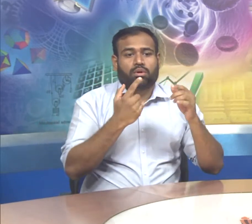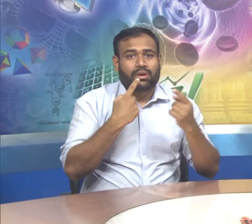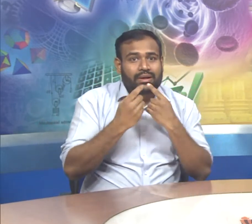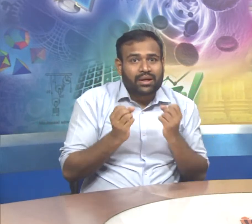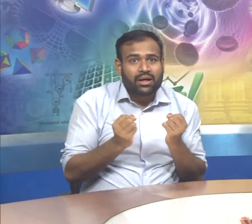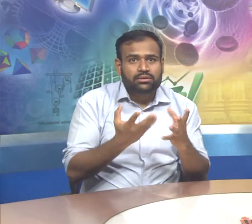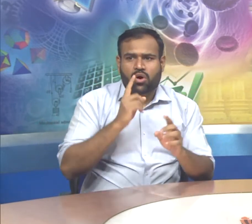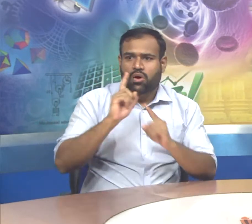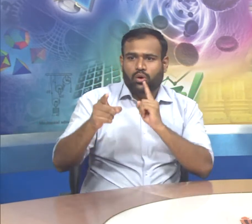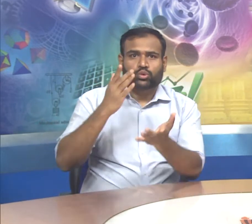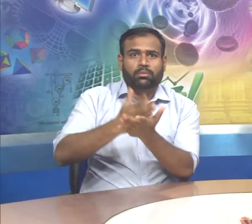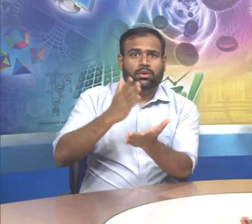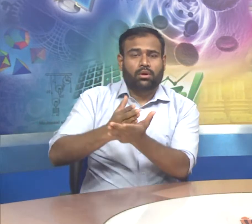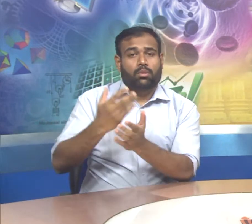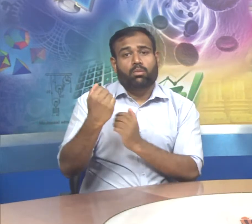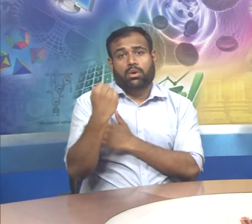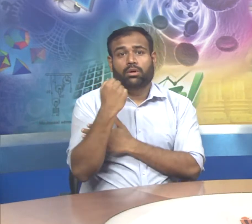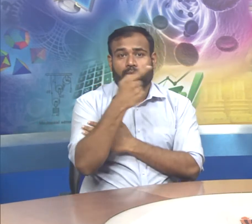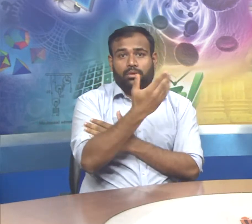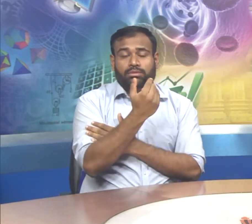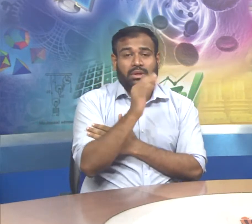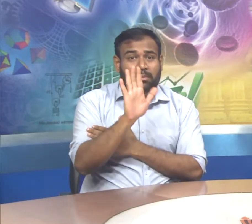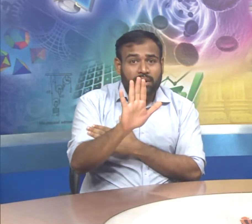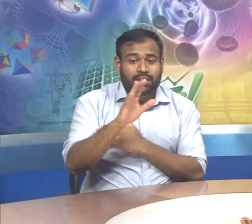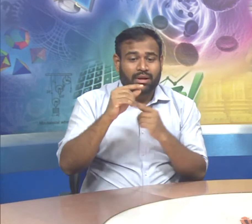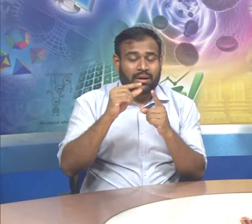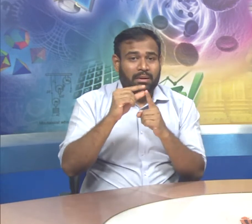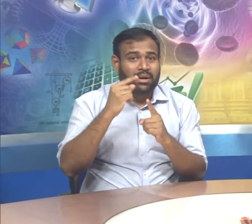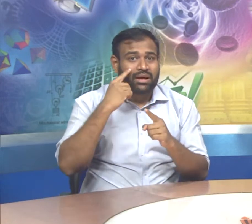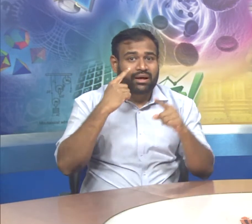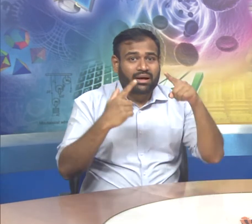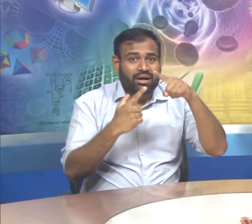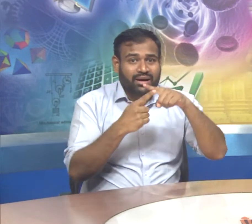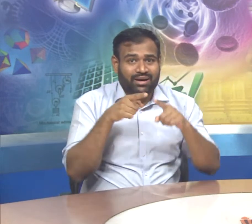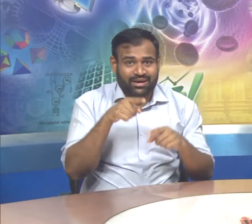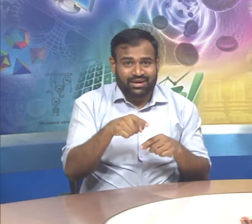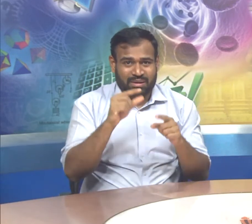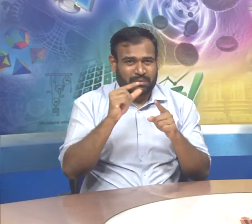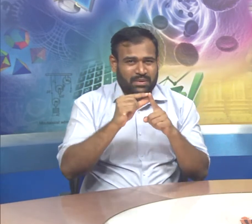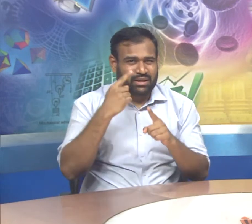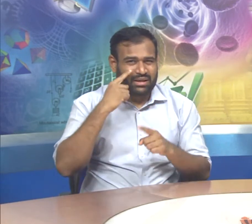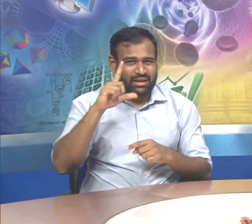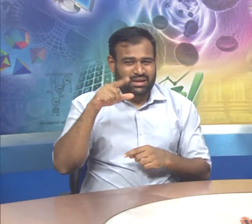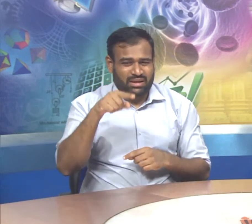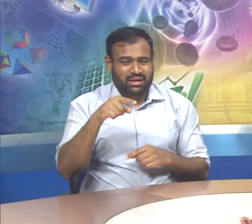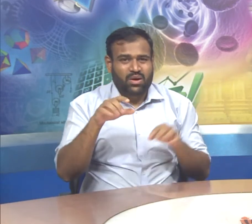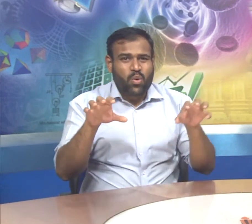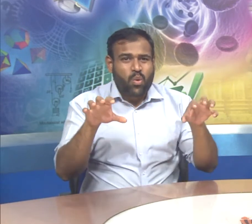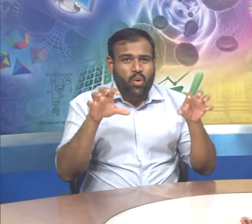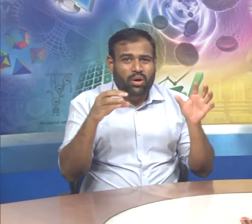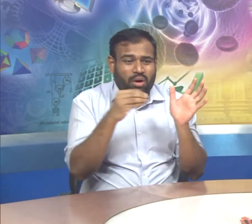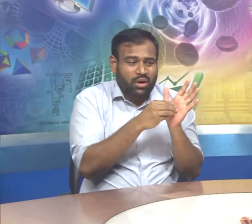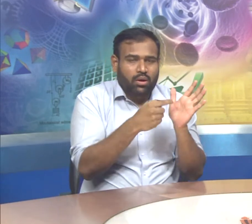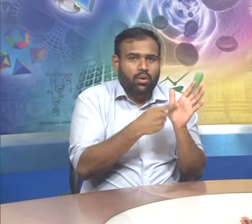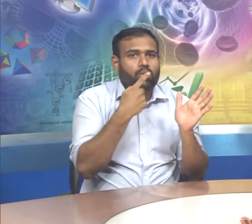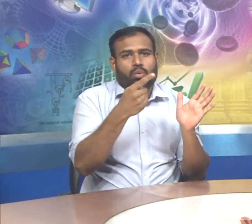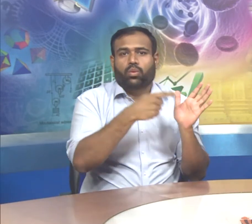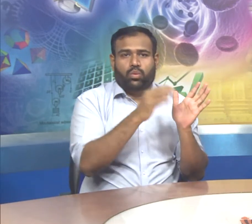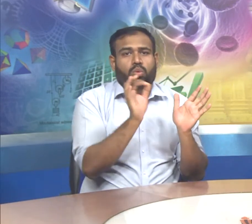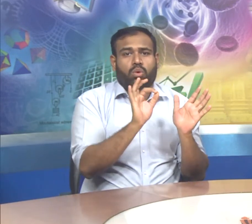heard directly. This is an extra constitutional practice.